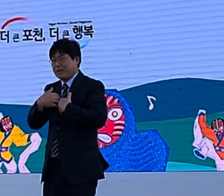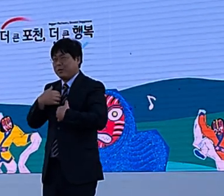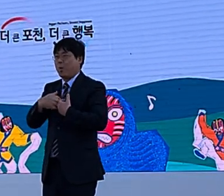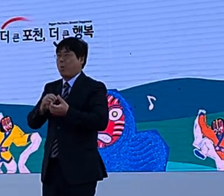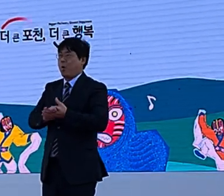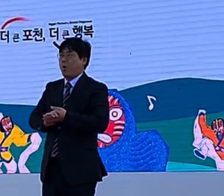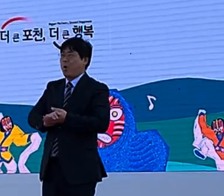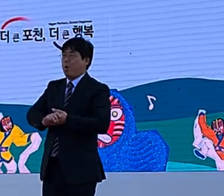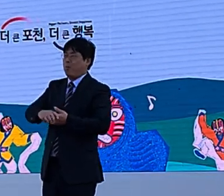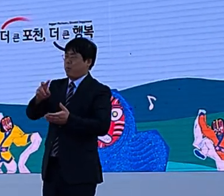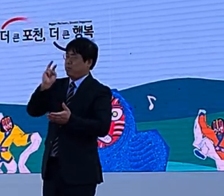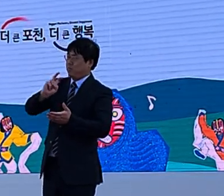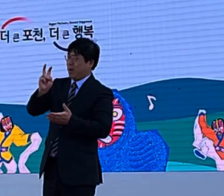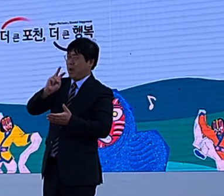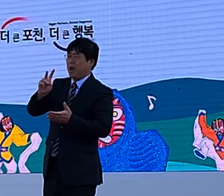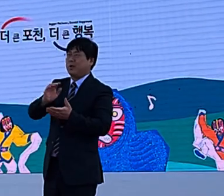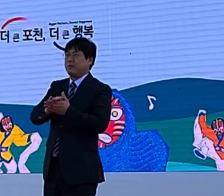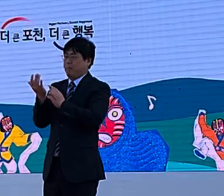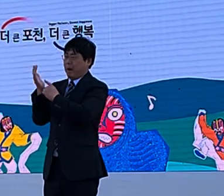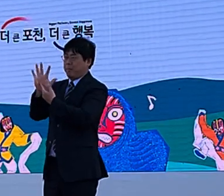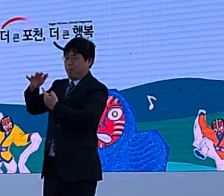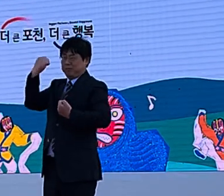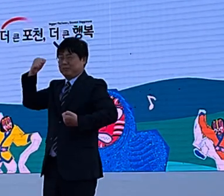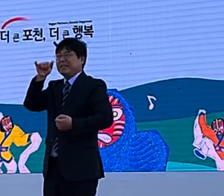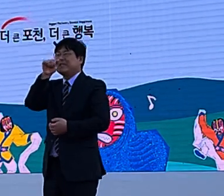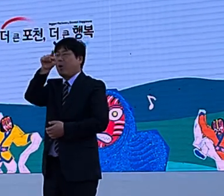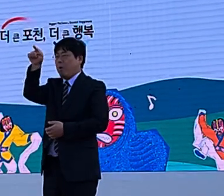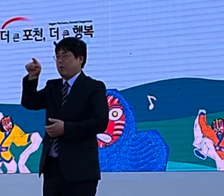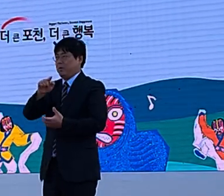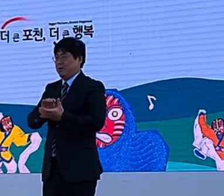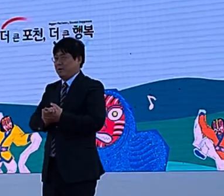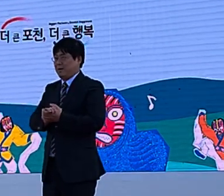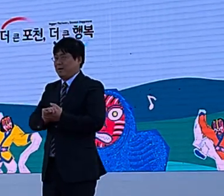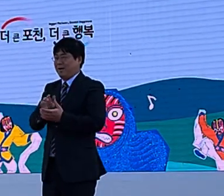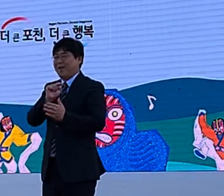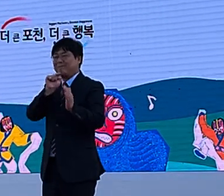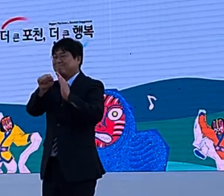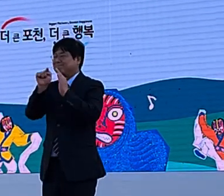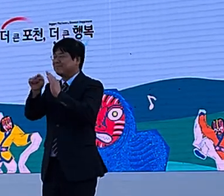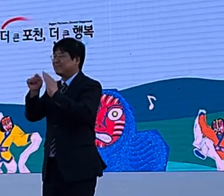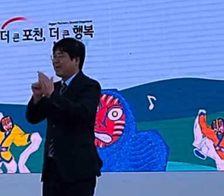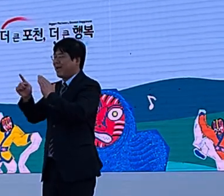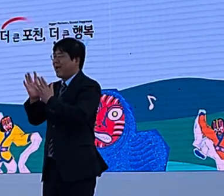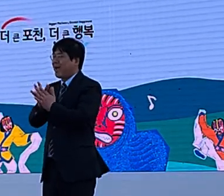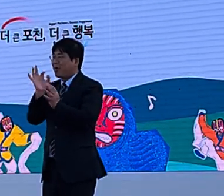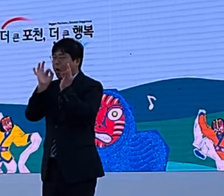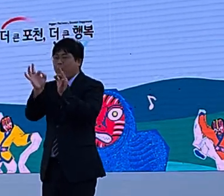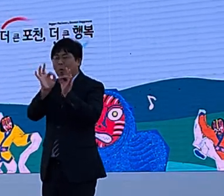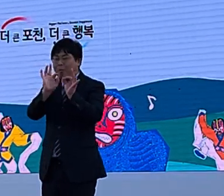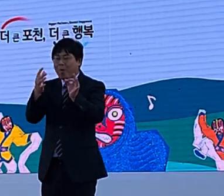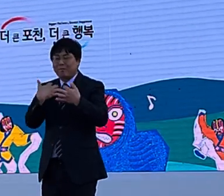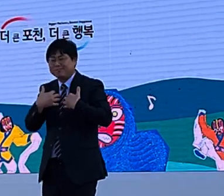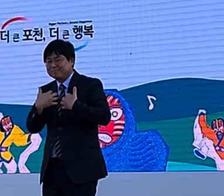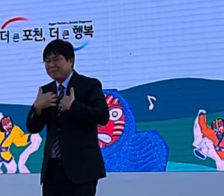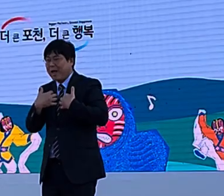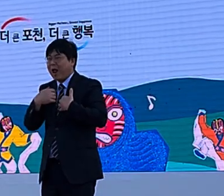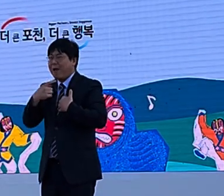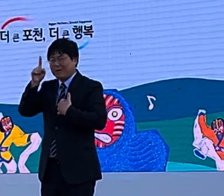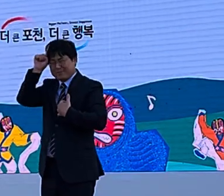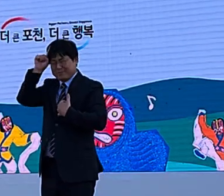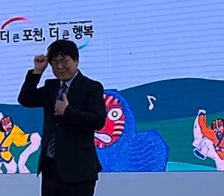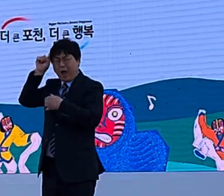공연이 펼쳐지니 마시고 즐기며 그간의 회포를 푸는 흥겨운 축제의 장이 되시기를